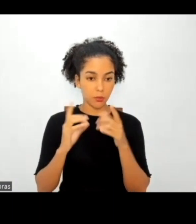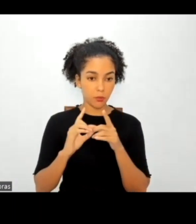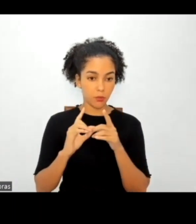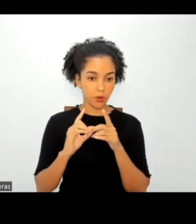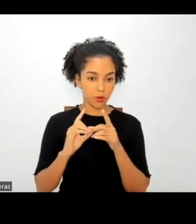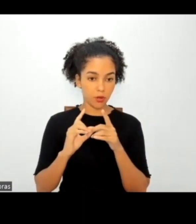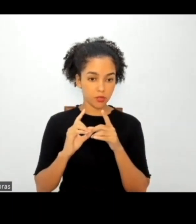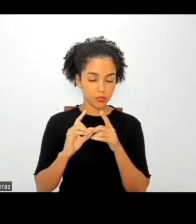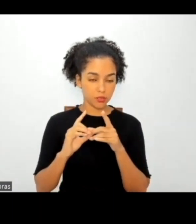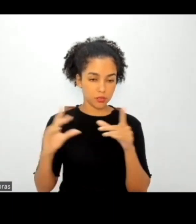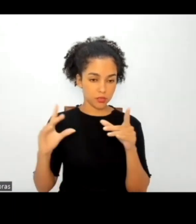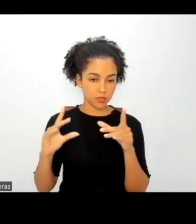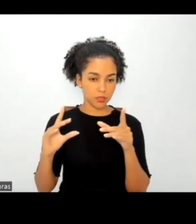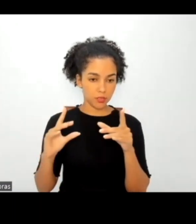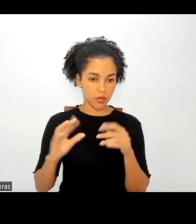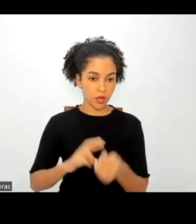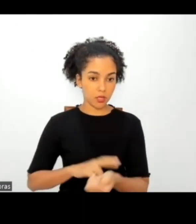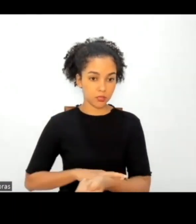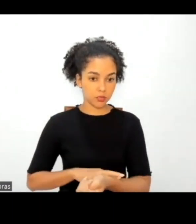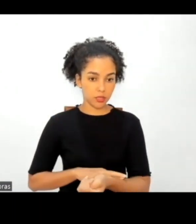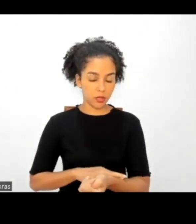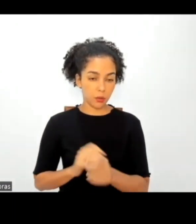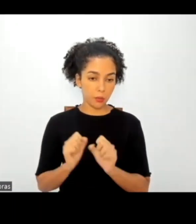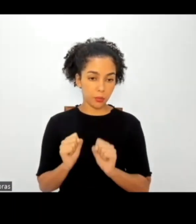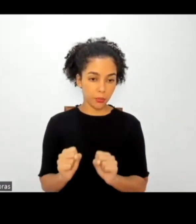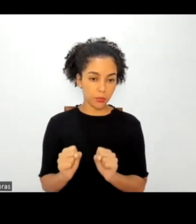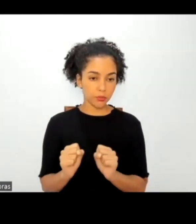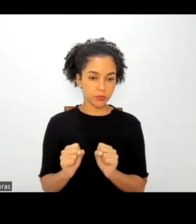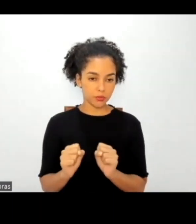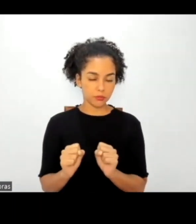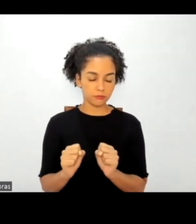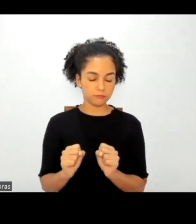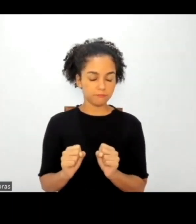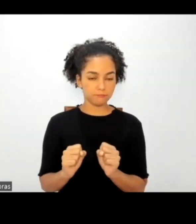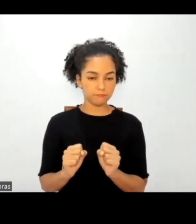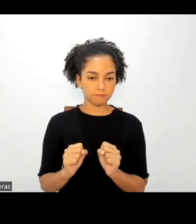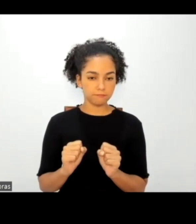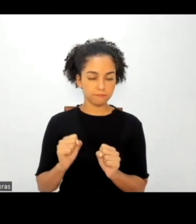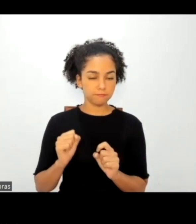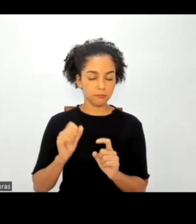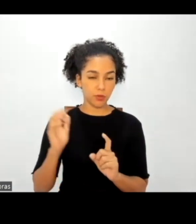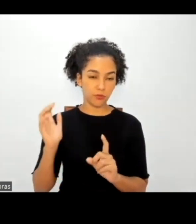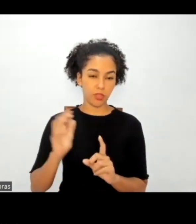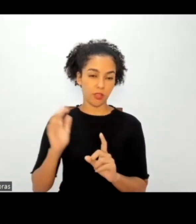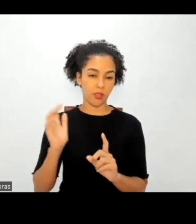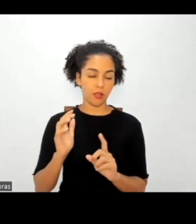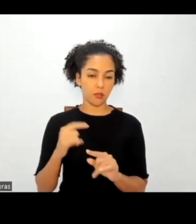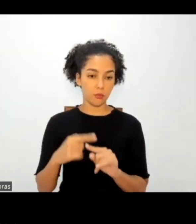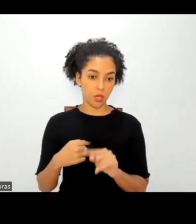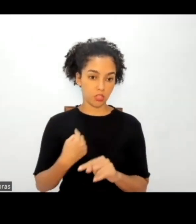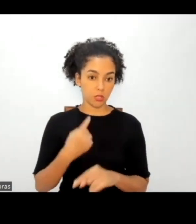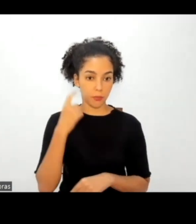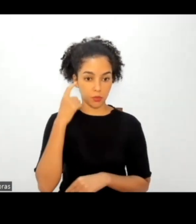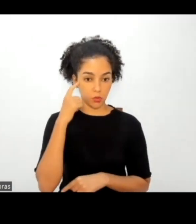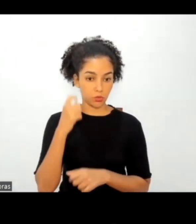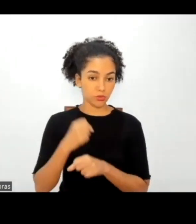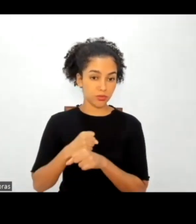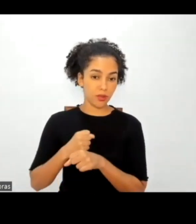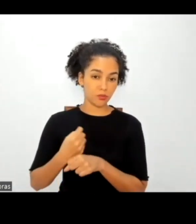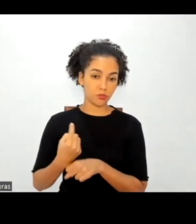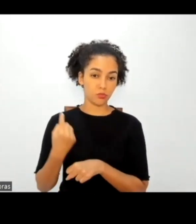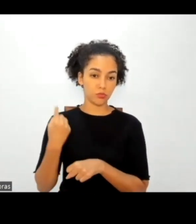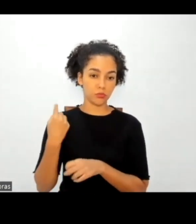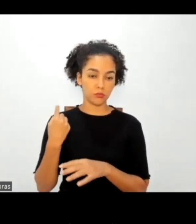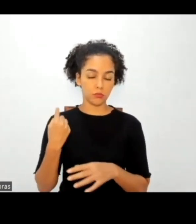pode ser, no mínimo, né, assim, abalada. Porque, assim, o que a gente vê nos últimos anos, eu acho que não